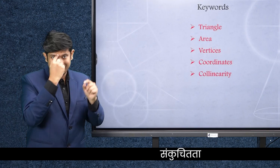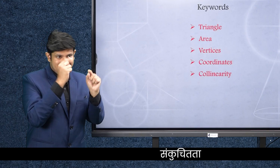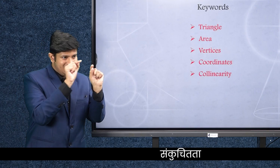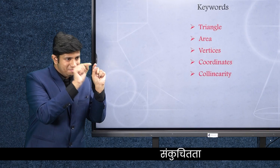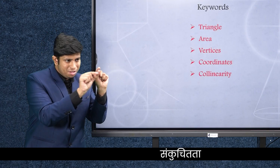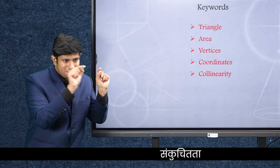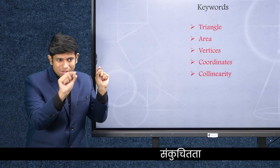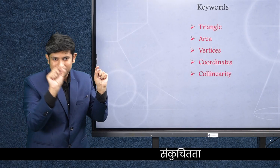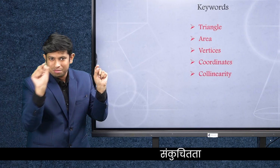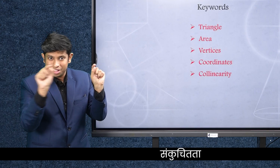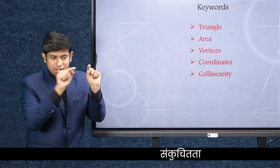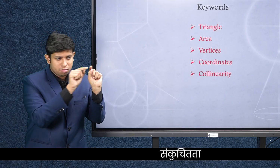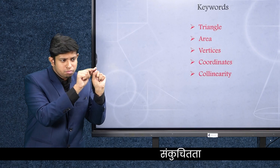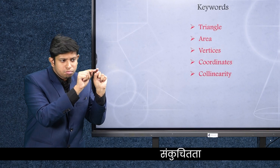संकुचितता,